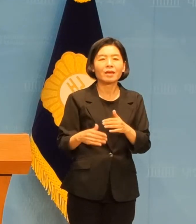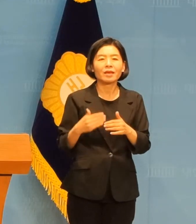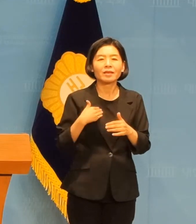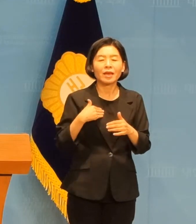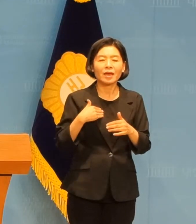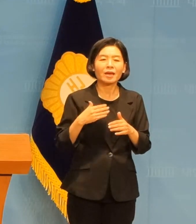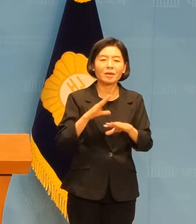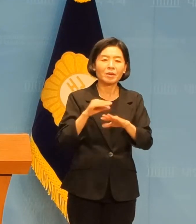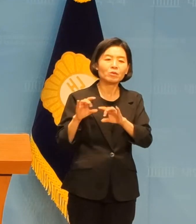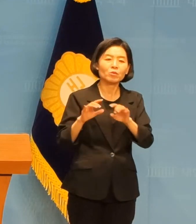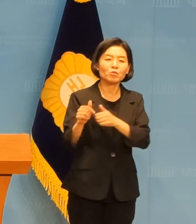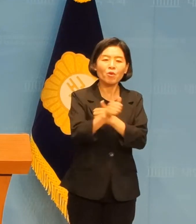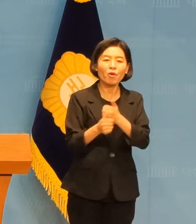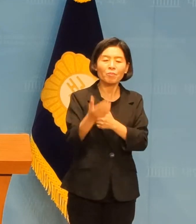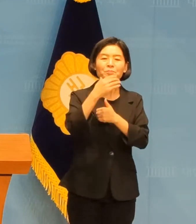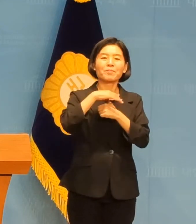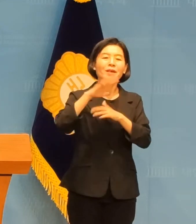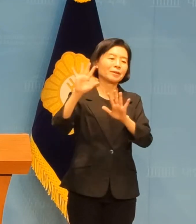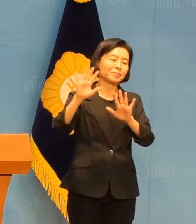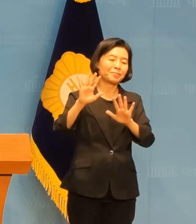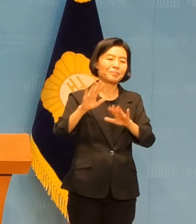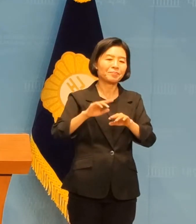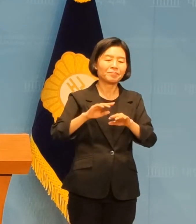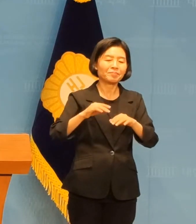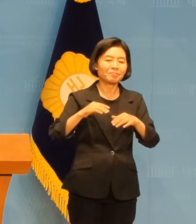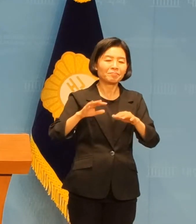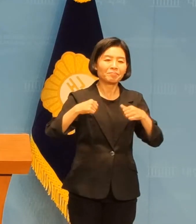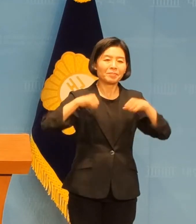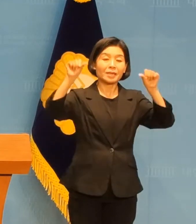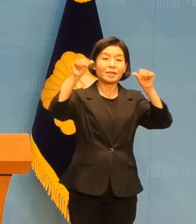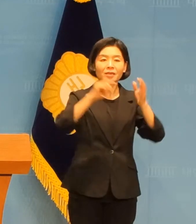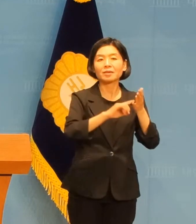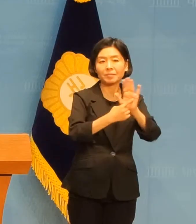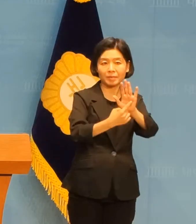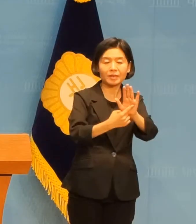내정자 자격을 사퇴를 한 바 있습니다.